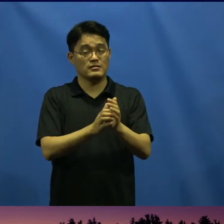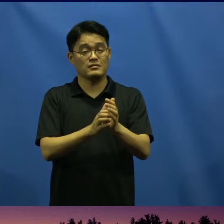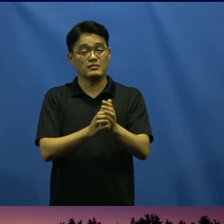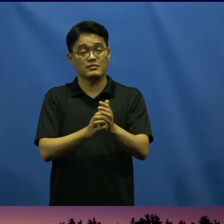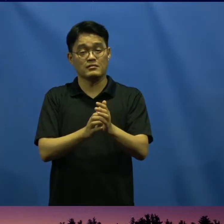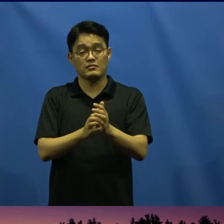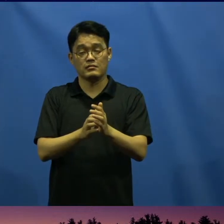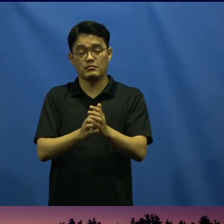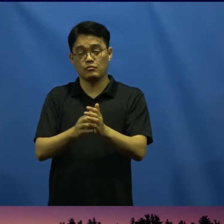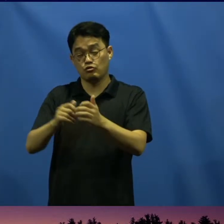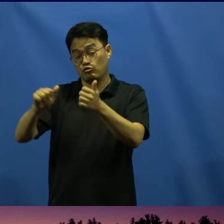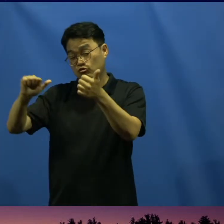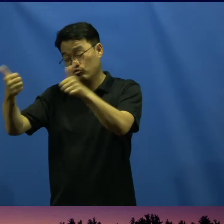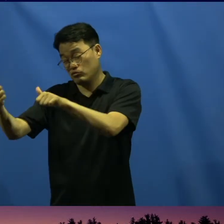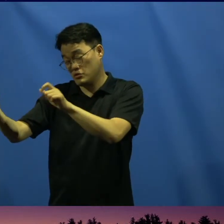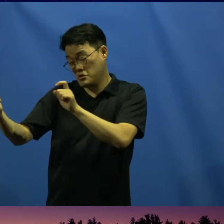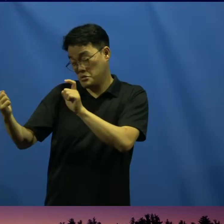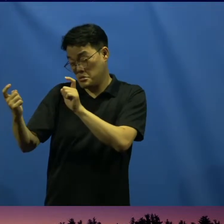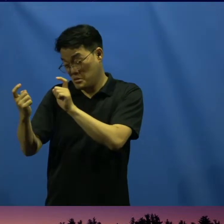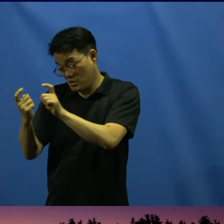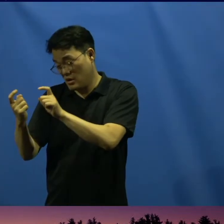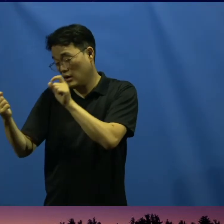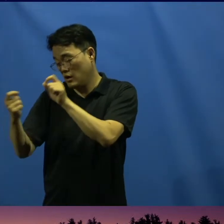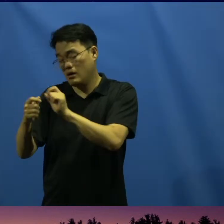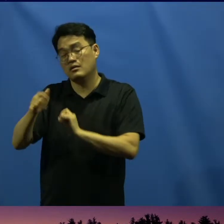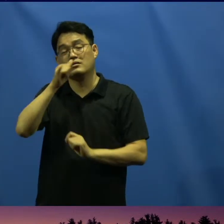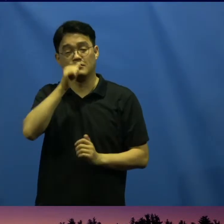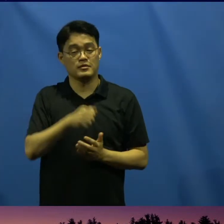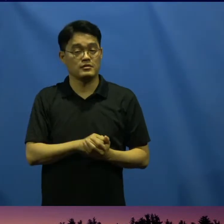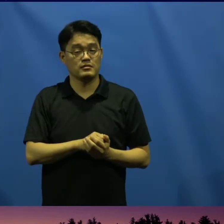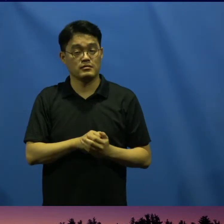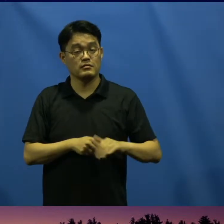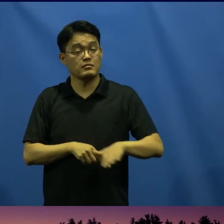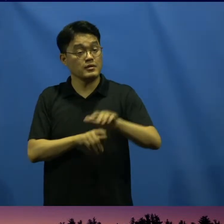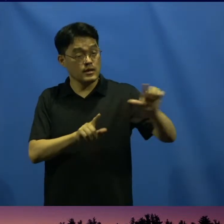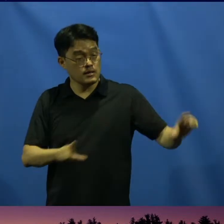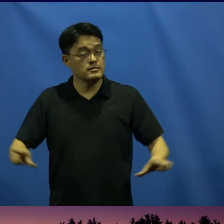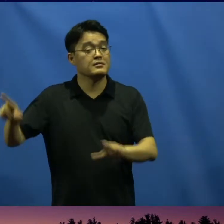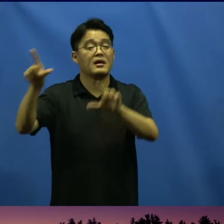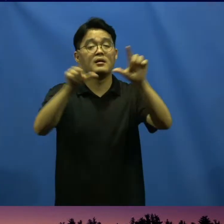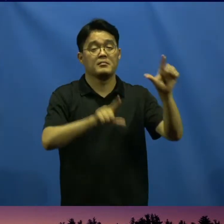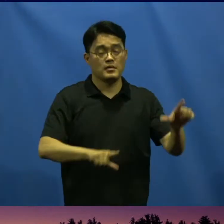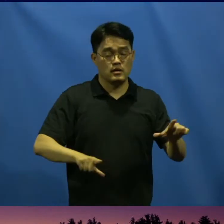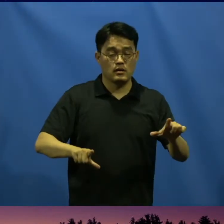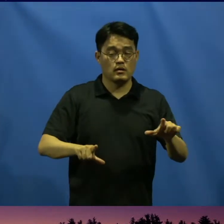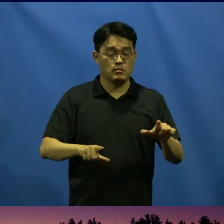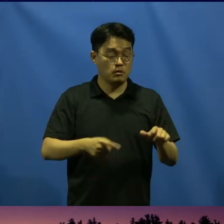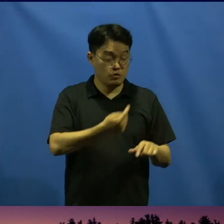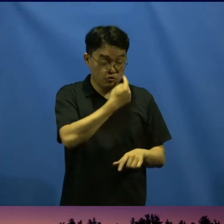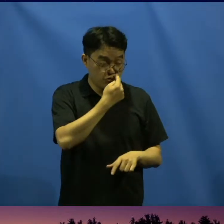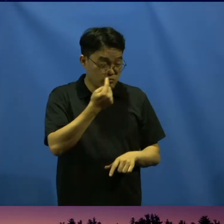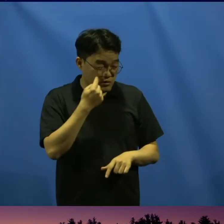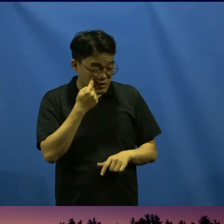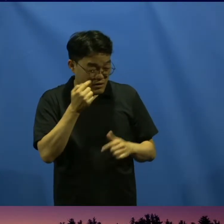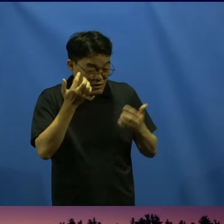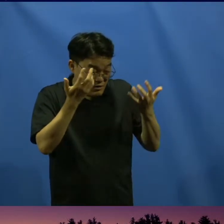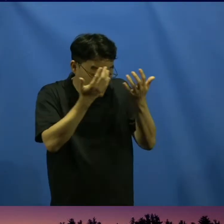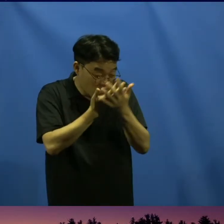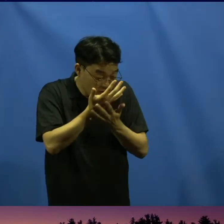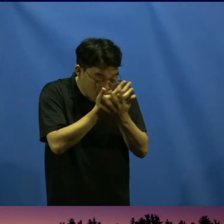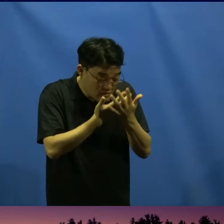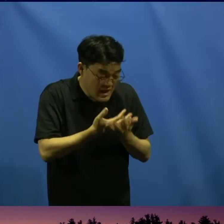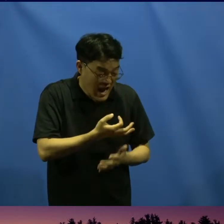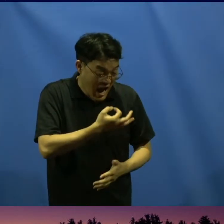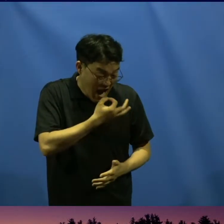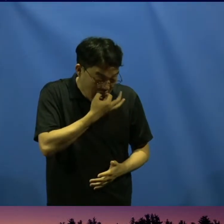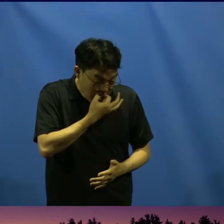우리의 인생에 수많은 올무들이 있습니다. 우리의 눈이 어두워 욕망에 그 올무에 갇히고 내가